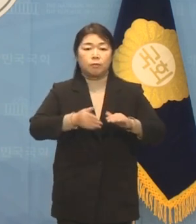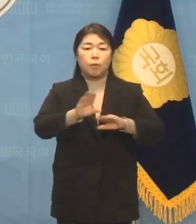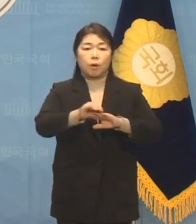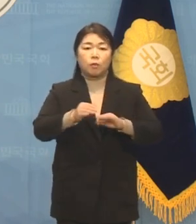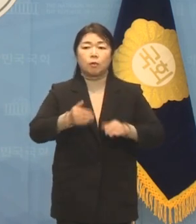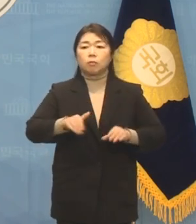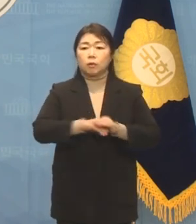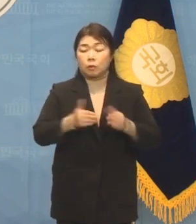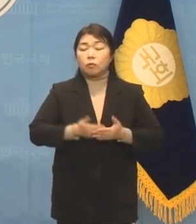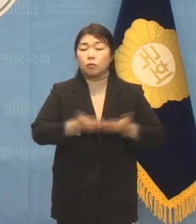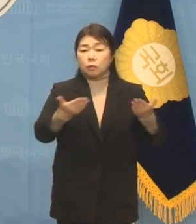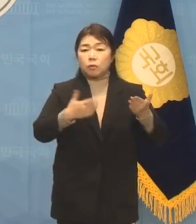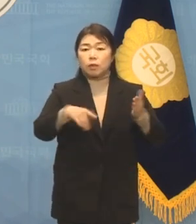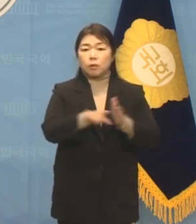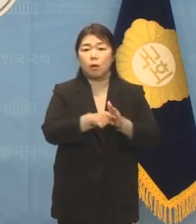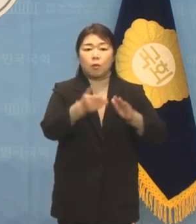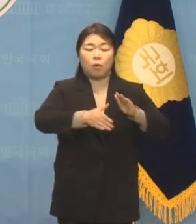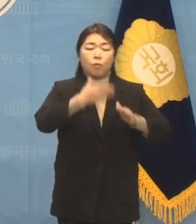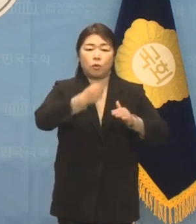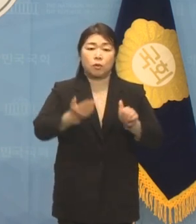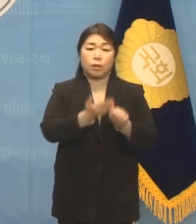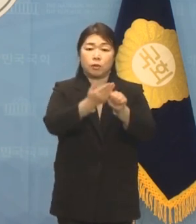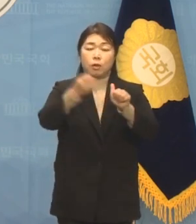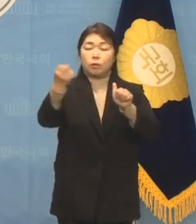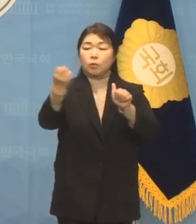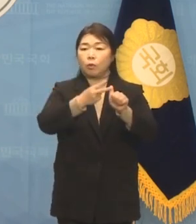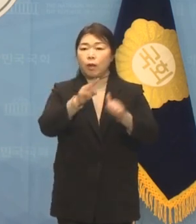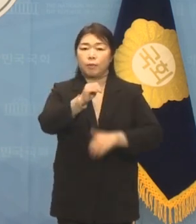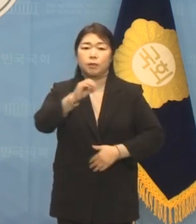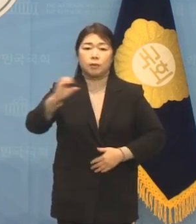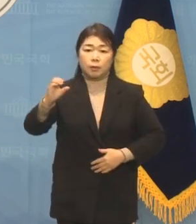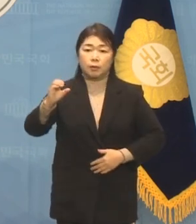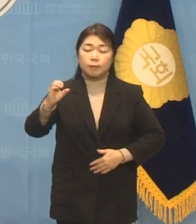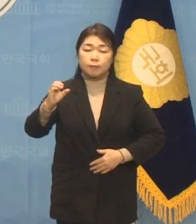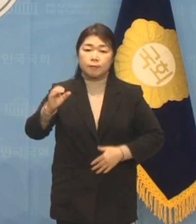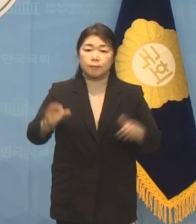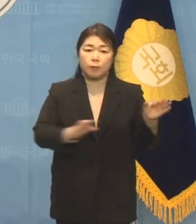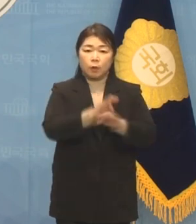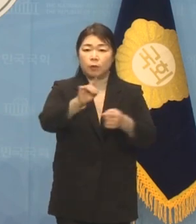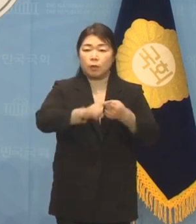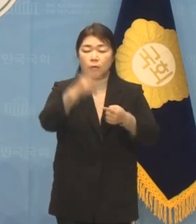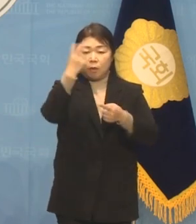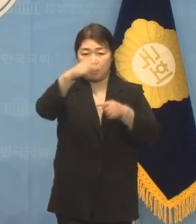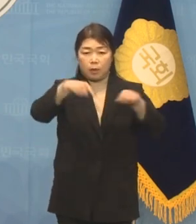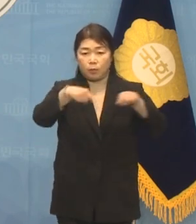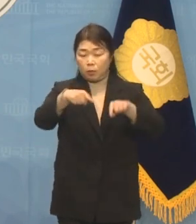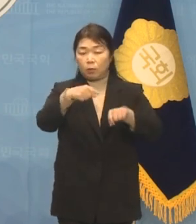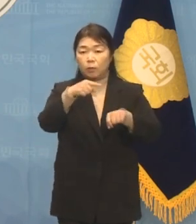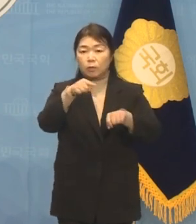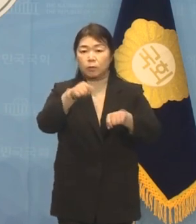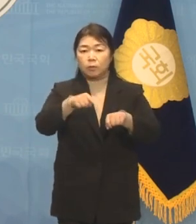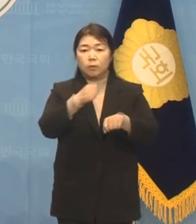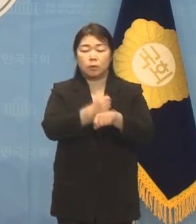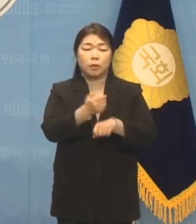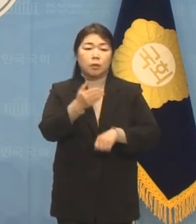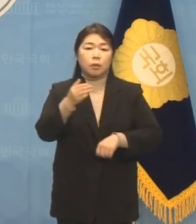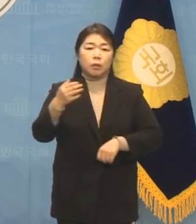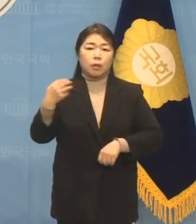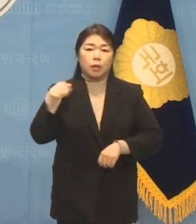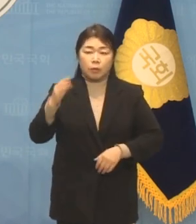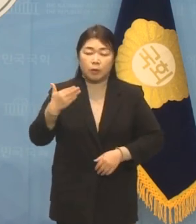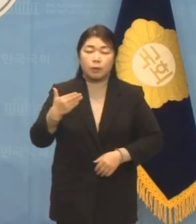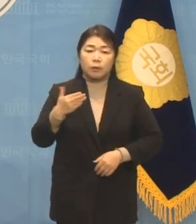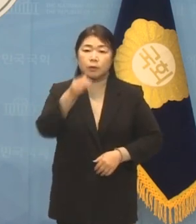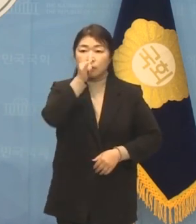방송문화의 진흥, 공공복지 향상 및 MBC 경영에 대한 관리 감독 등을 수행할 의무가